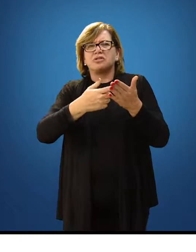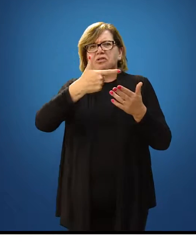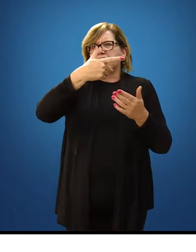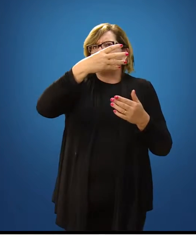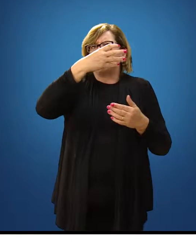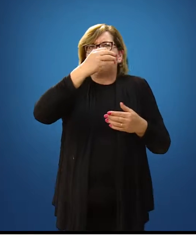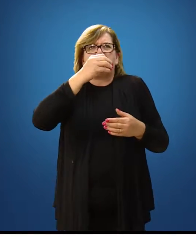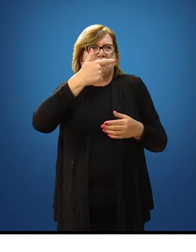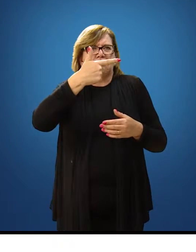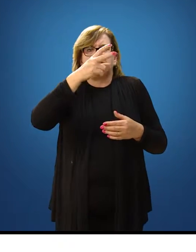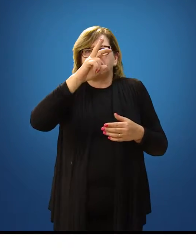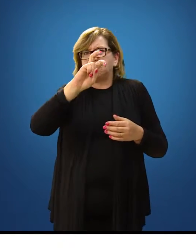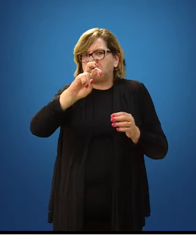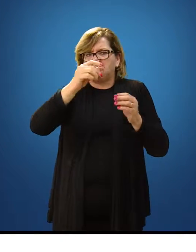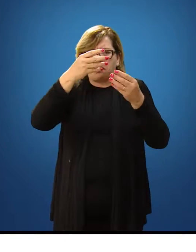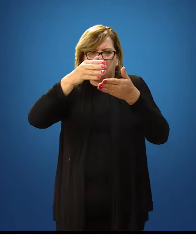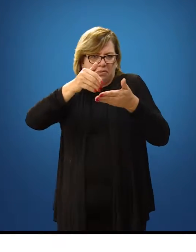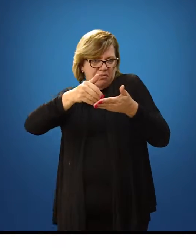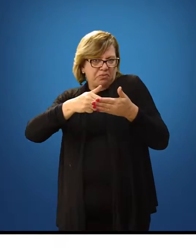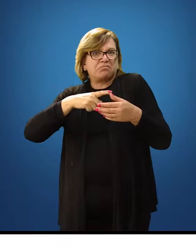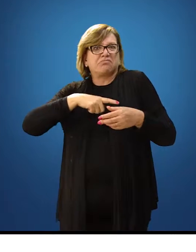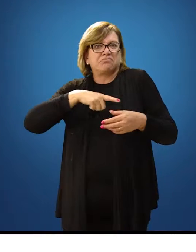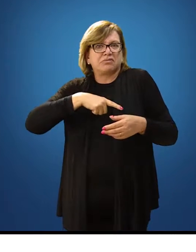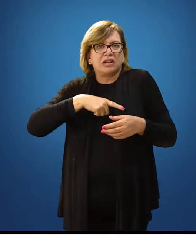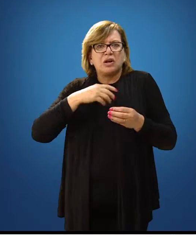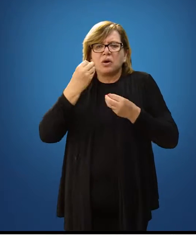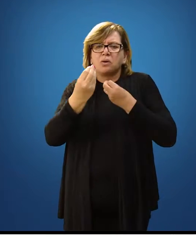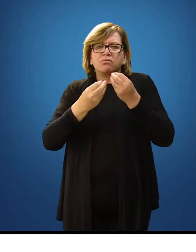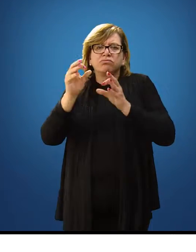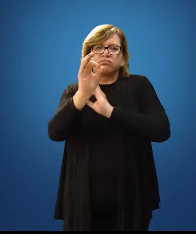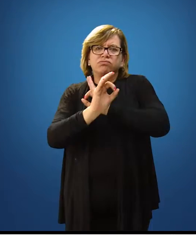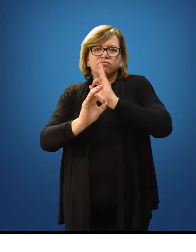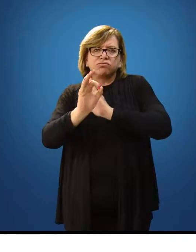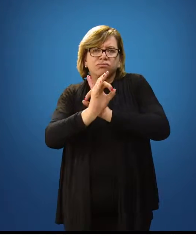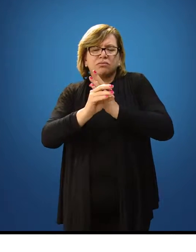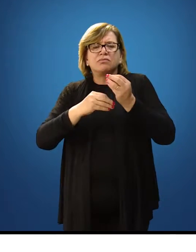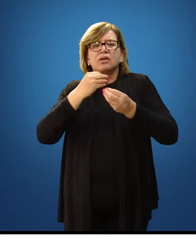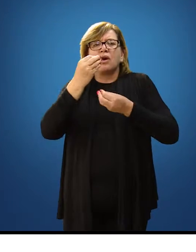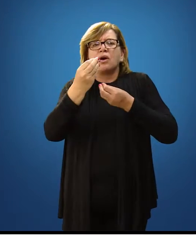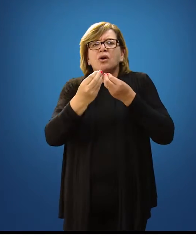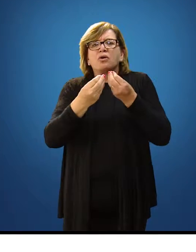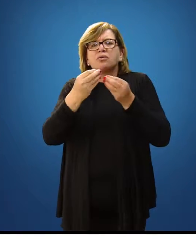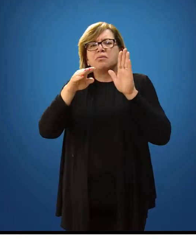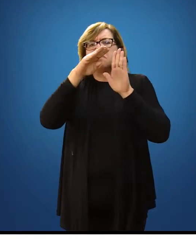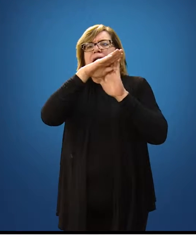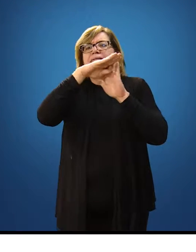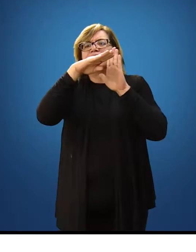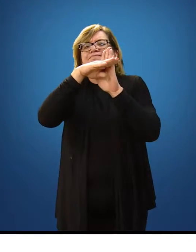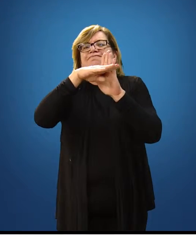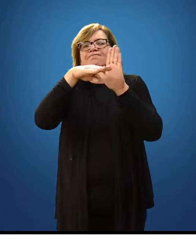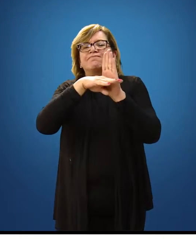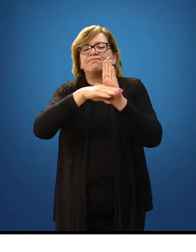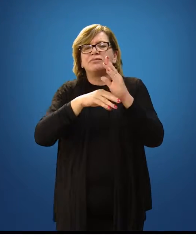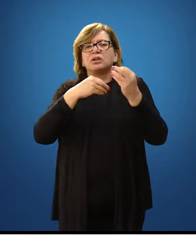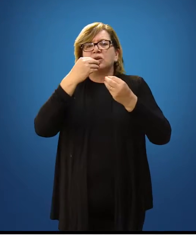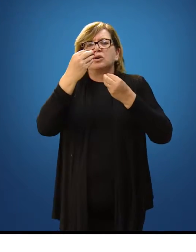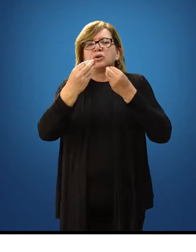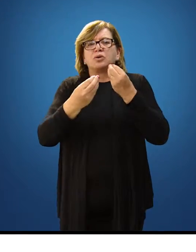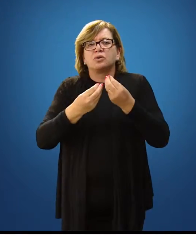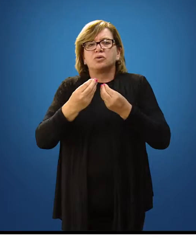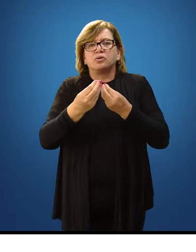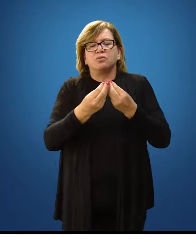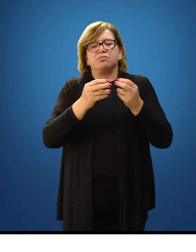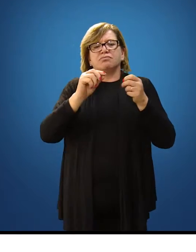20, 25, 30 páginas, ele está organizado. O que tem de tópicos, subtópicos, como é que eles